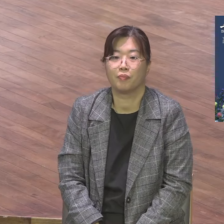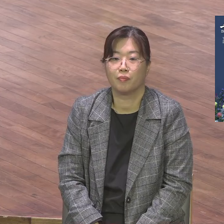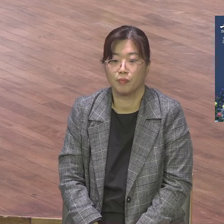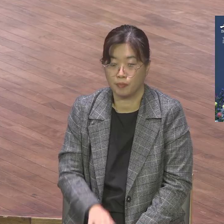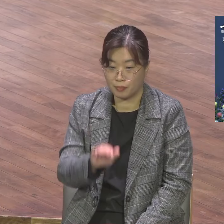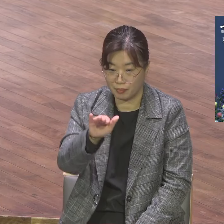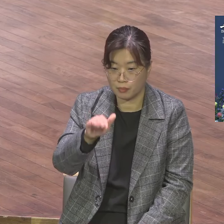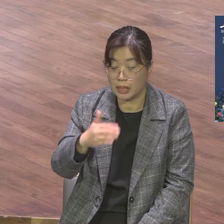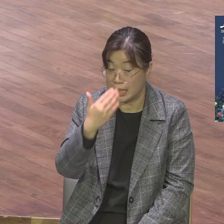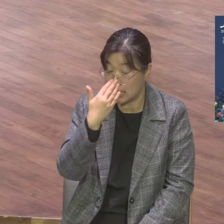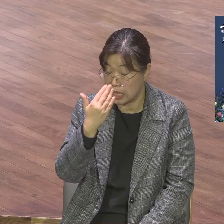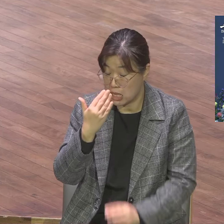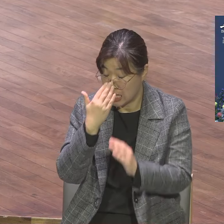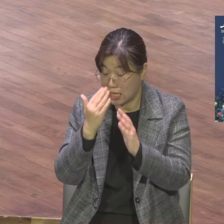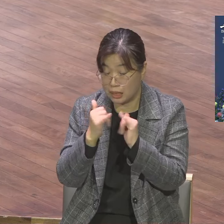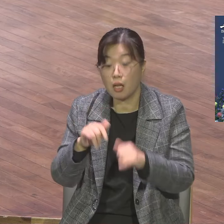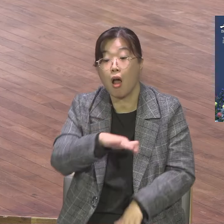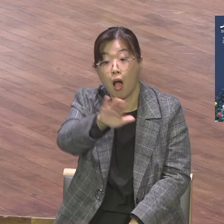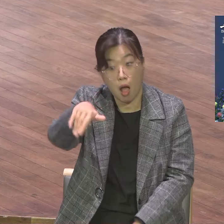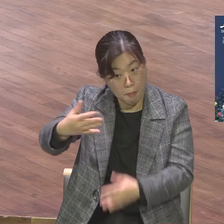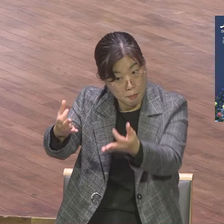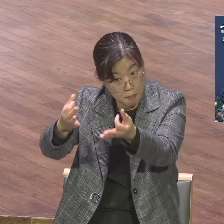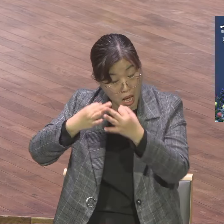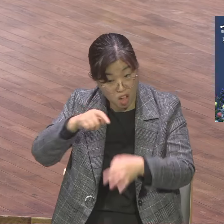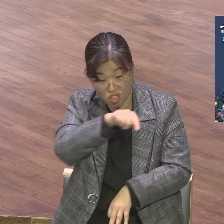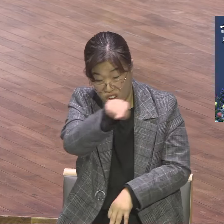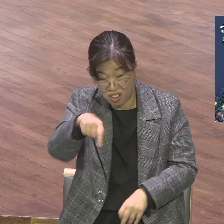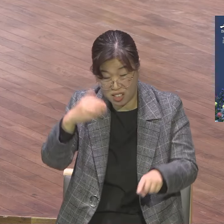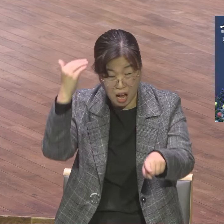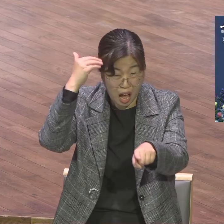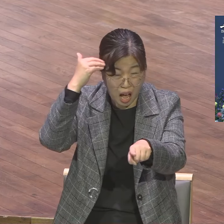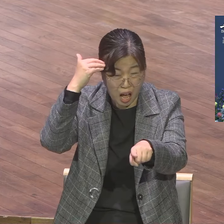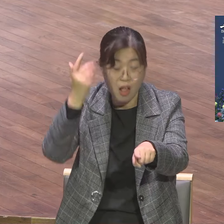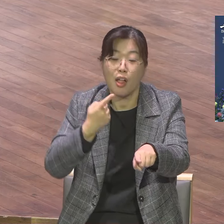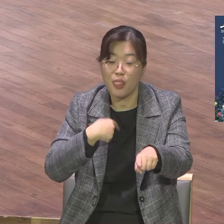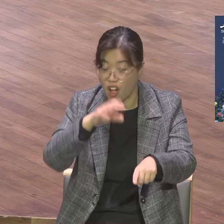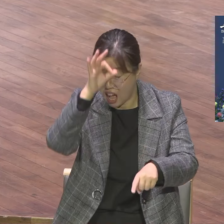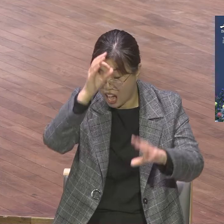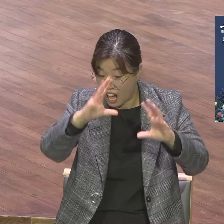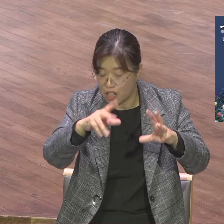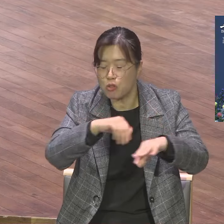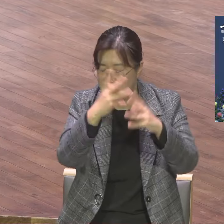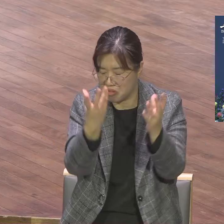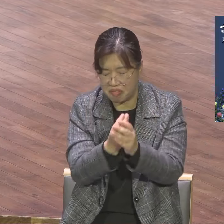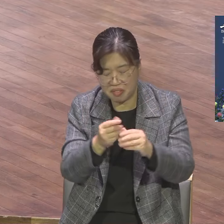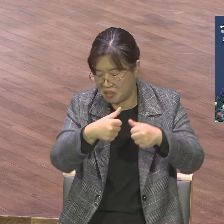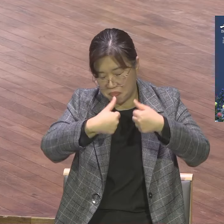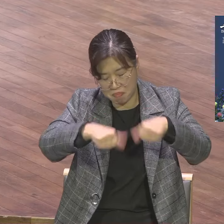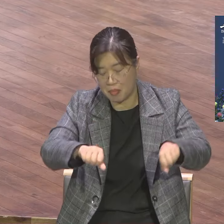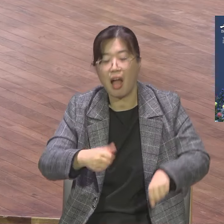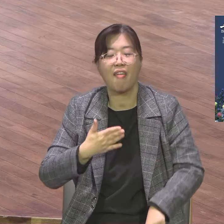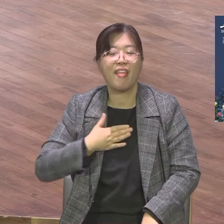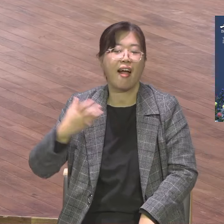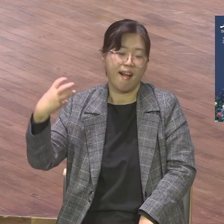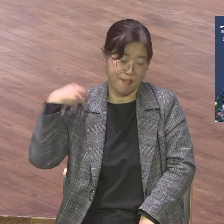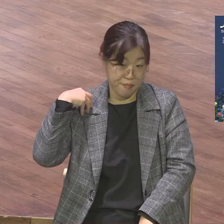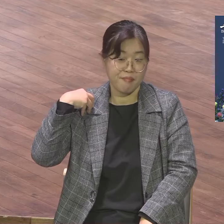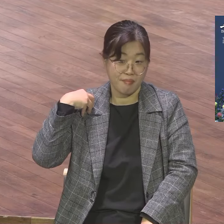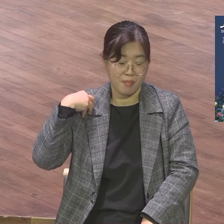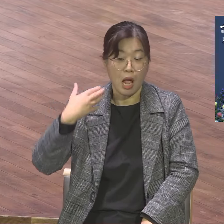된다. 이루어진다. 응답된다. 민수기 23장 19절에